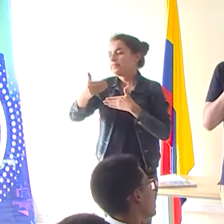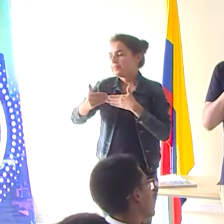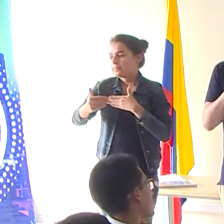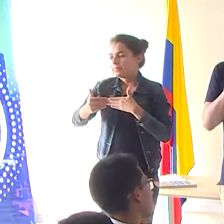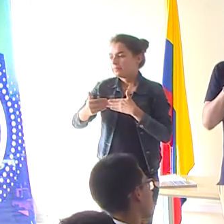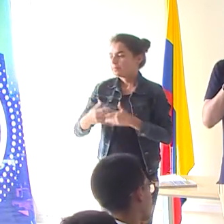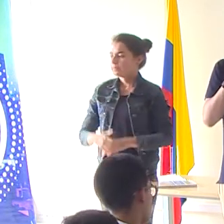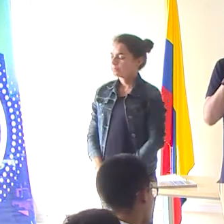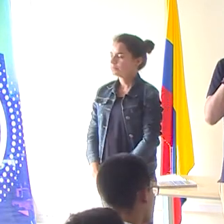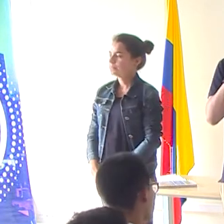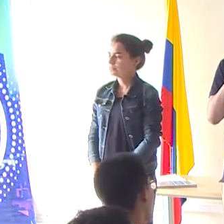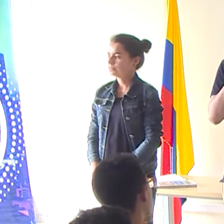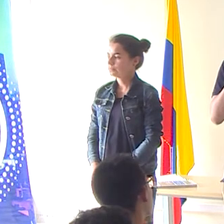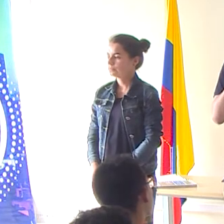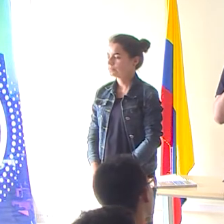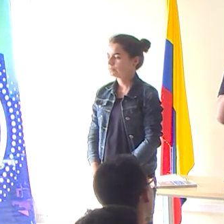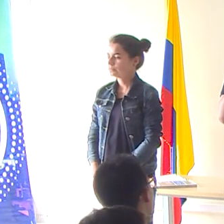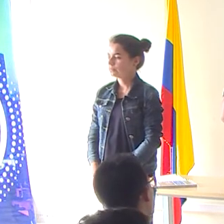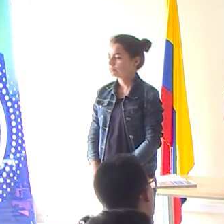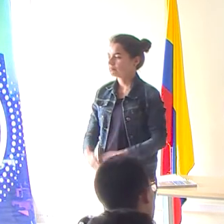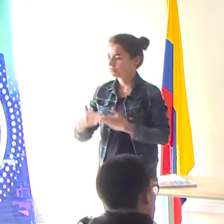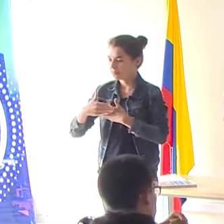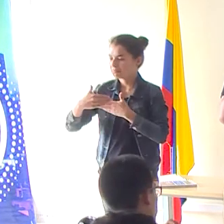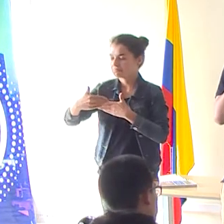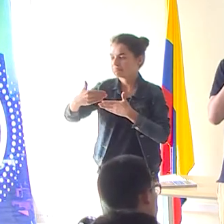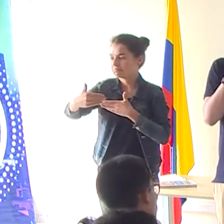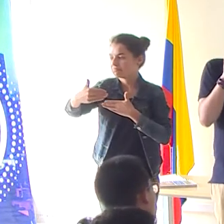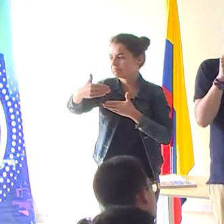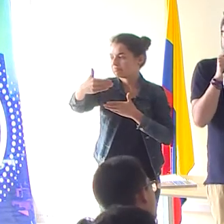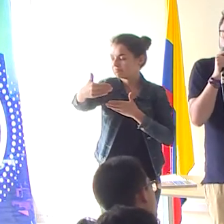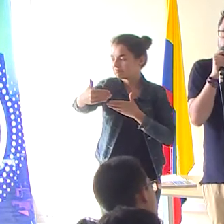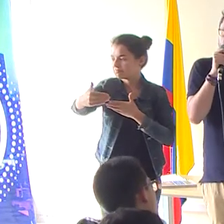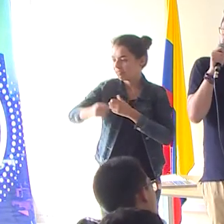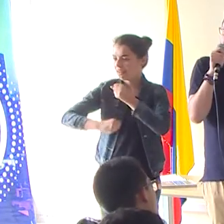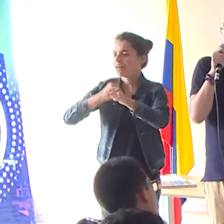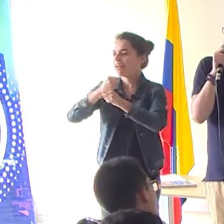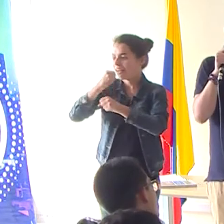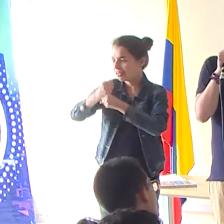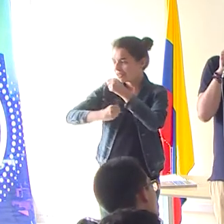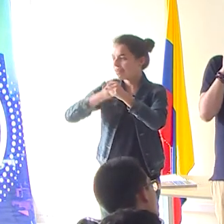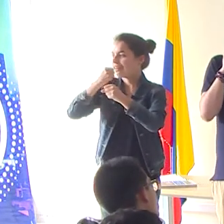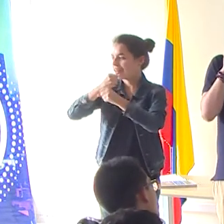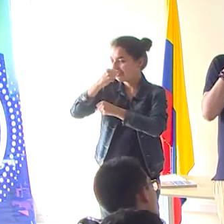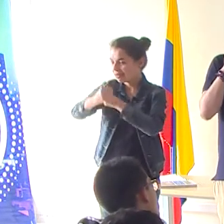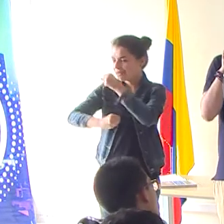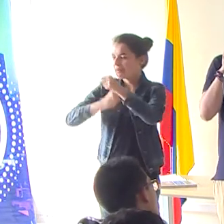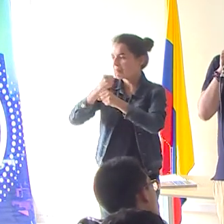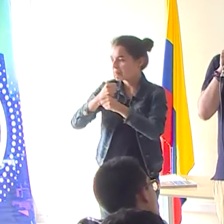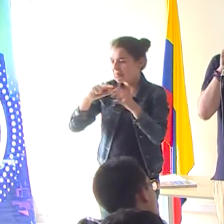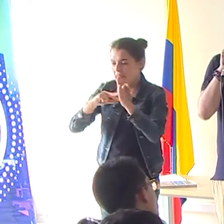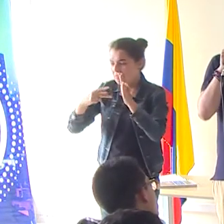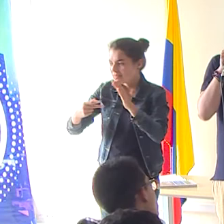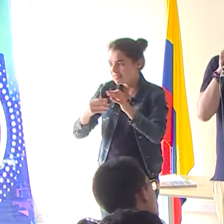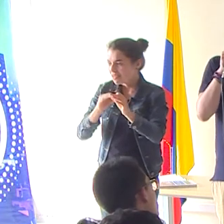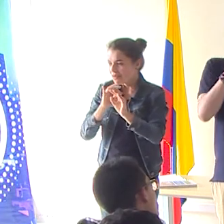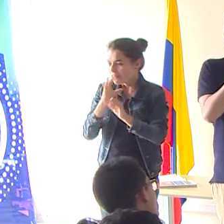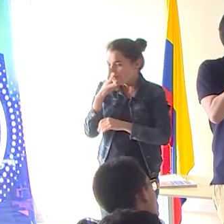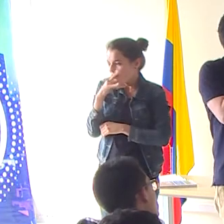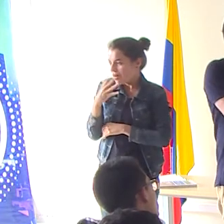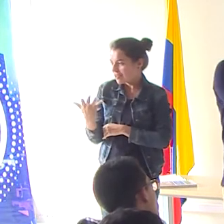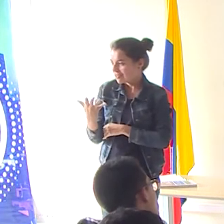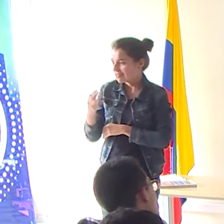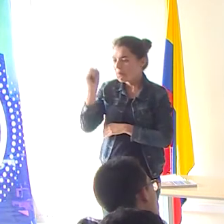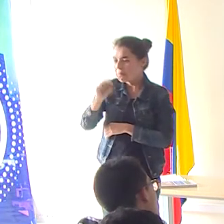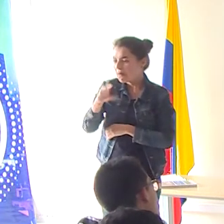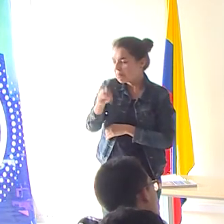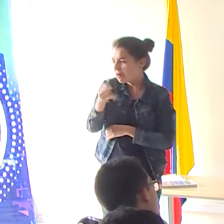no siendo totalmente indiferentes con el tiempo de utilización de una técnica una técnica que es un botadero bien